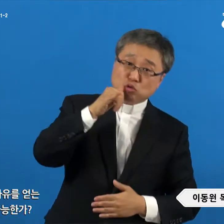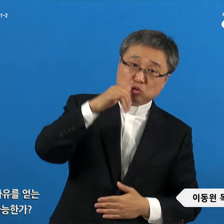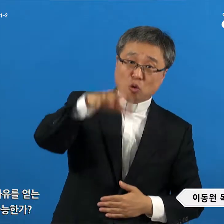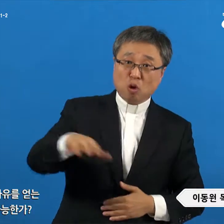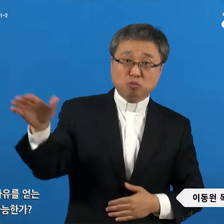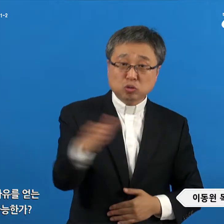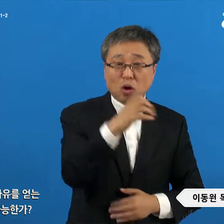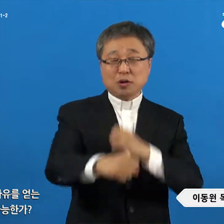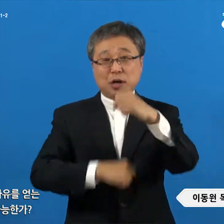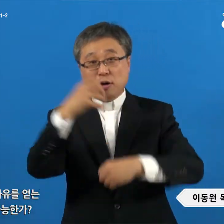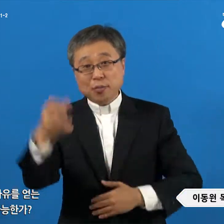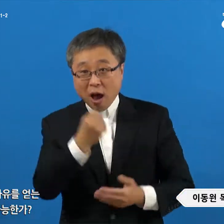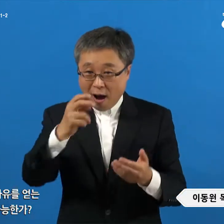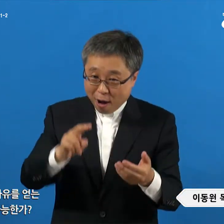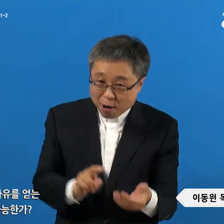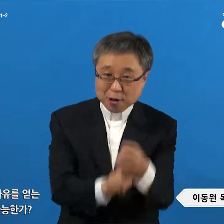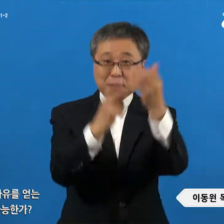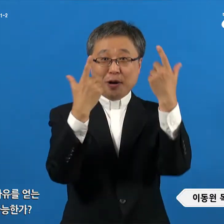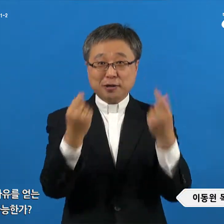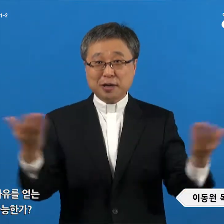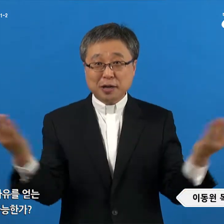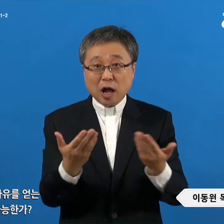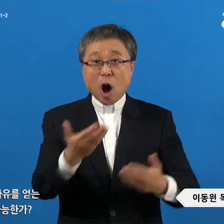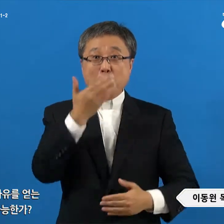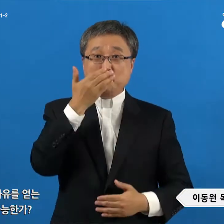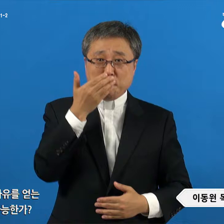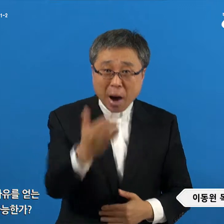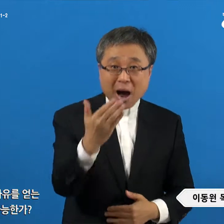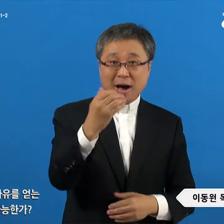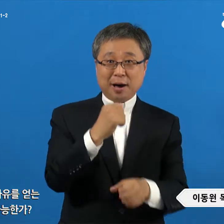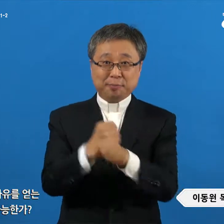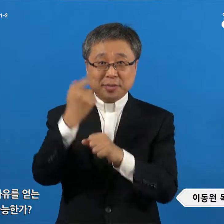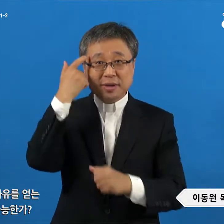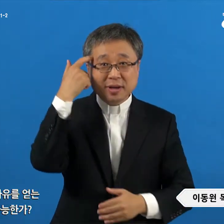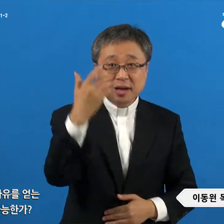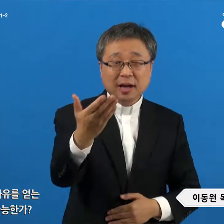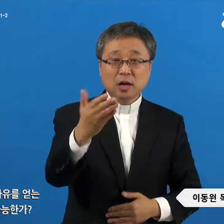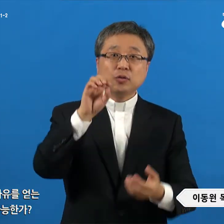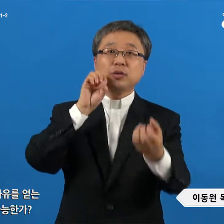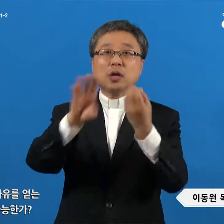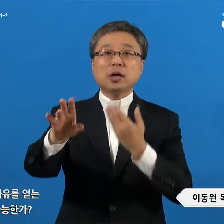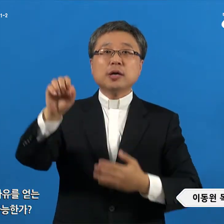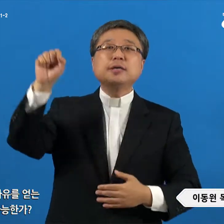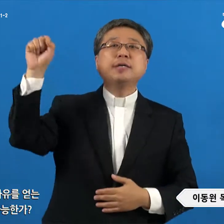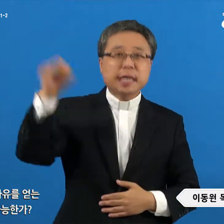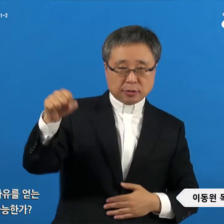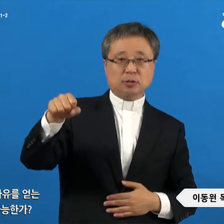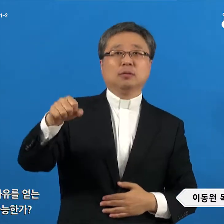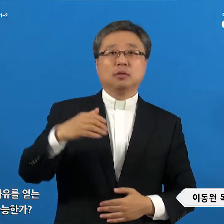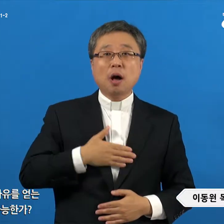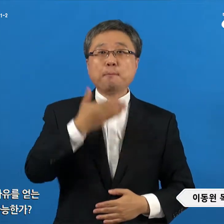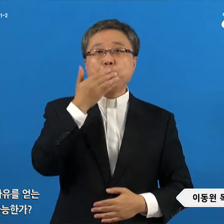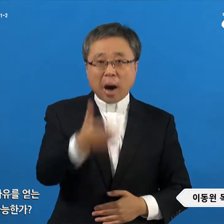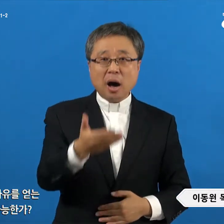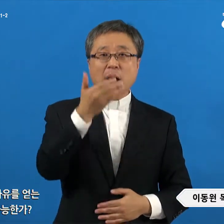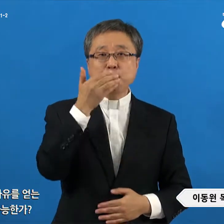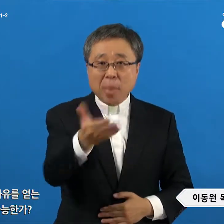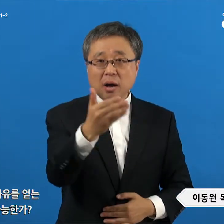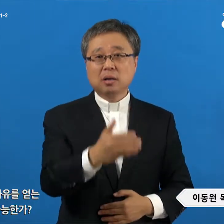얻는 기적 같은 일이 과연 가능할 것인가? 대답은 예스입니다. 가능할 수 있다는 것입니다.